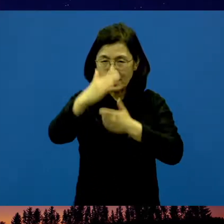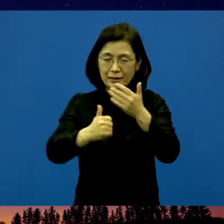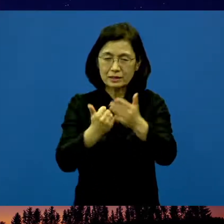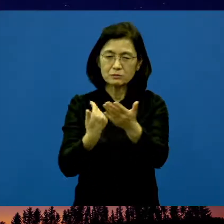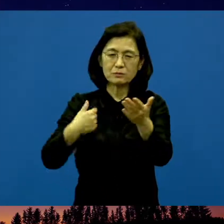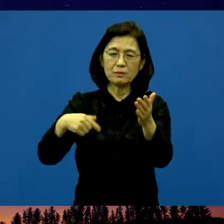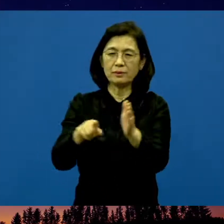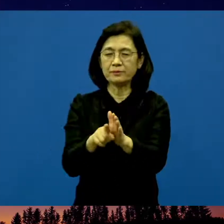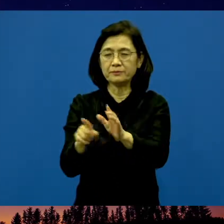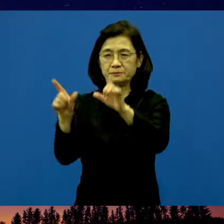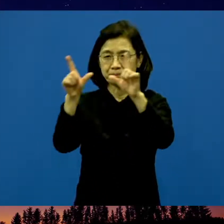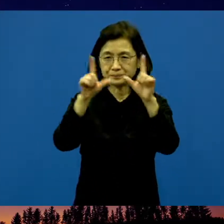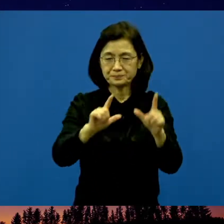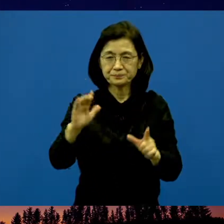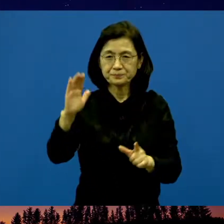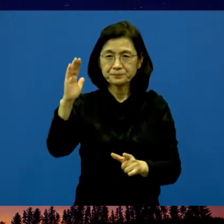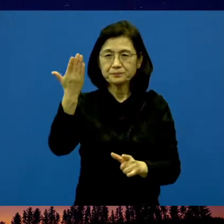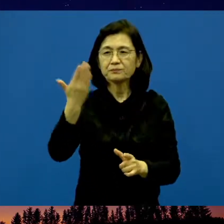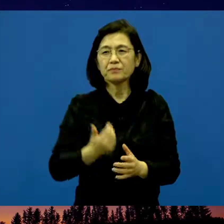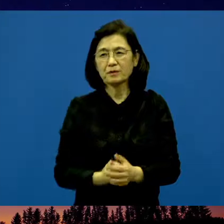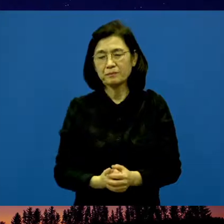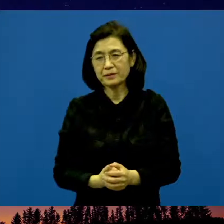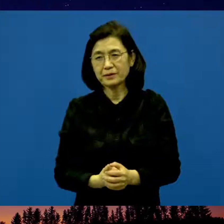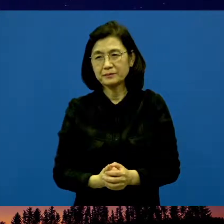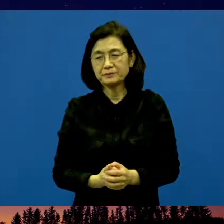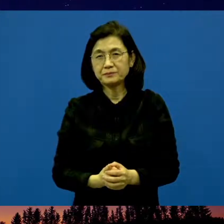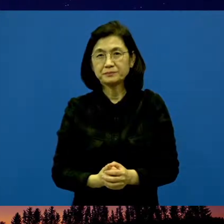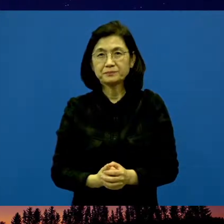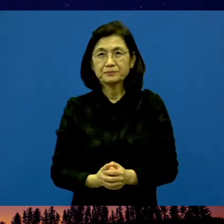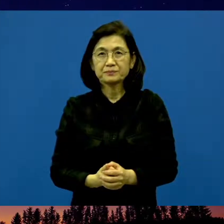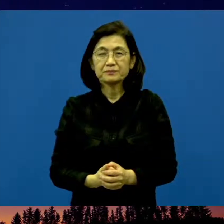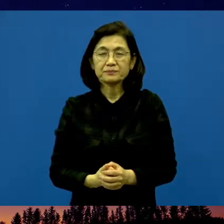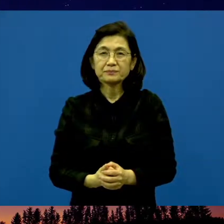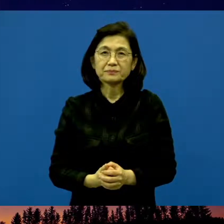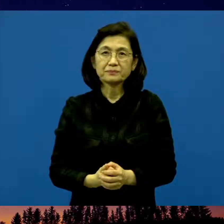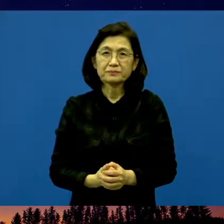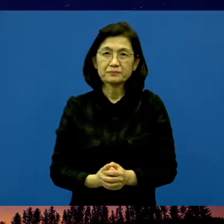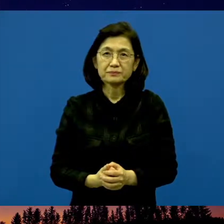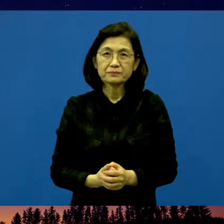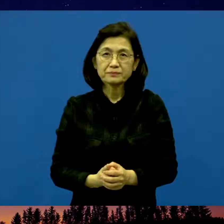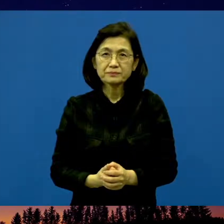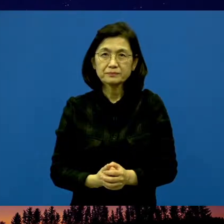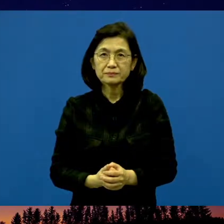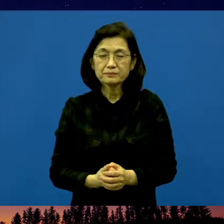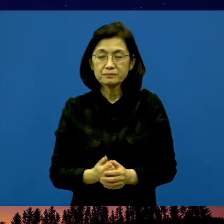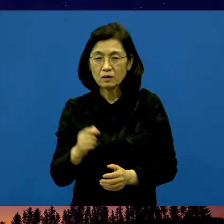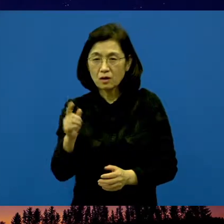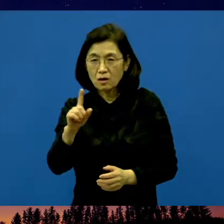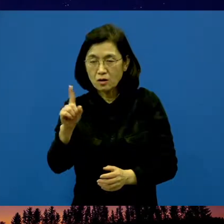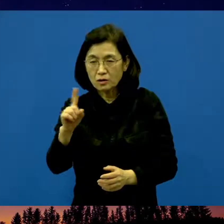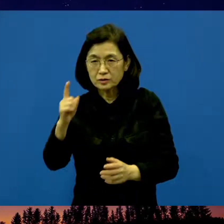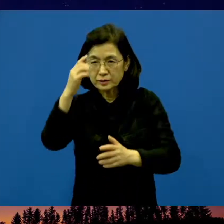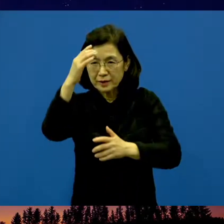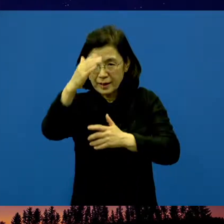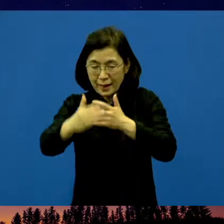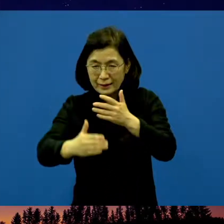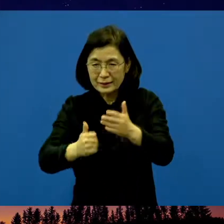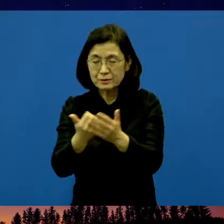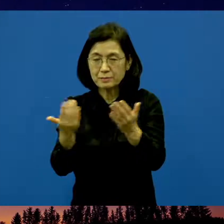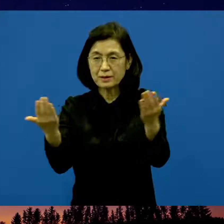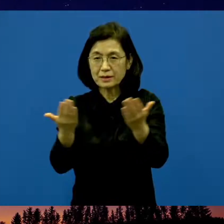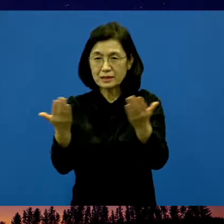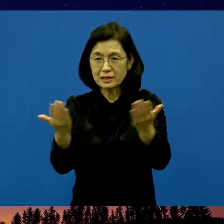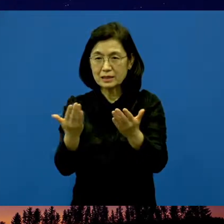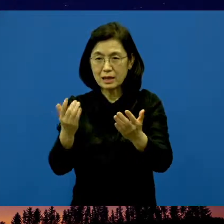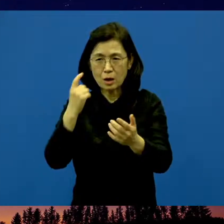잠이 안 올 정도로 하나님이 주시는 마음으로 막 설레는 것입니다. 어떤 일에 자꾸 관심이 가고 마음이